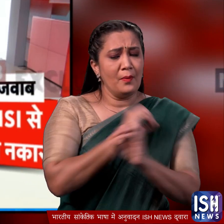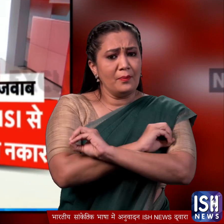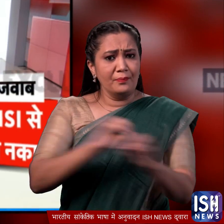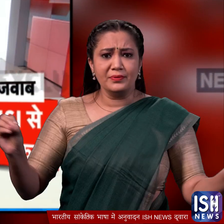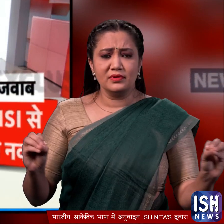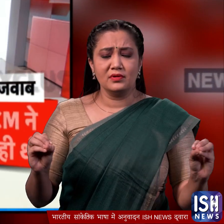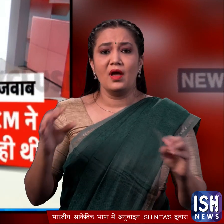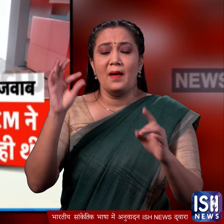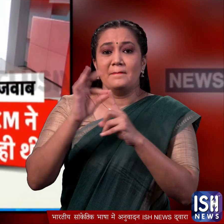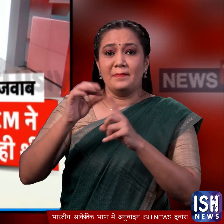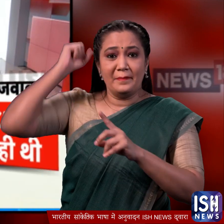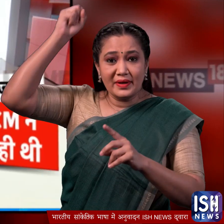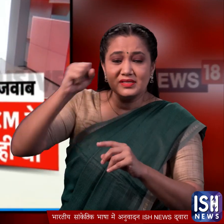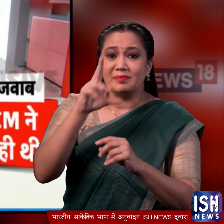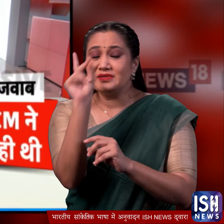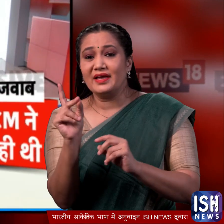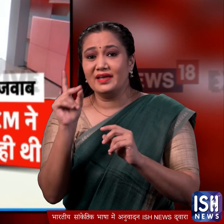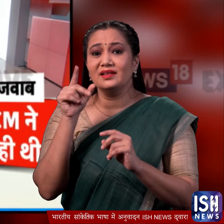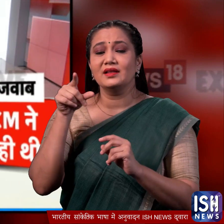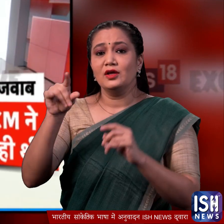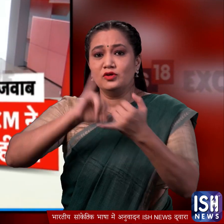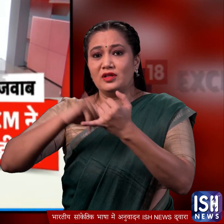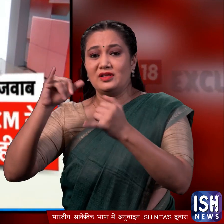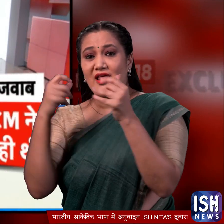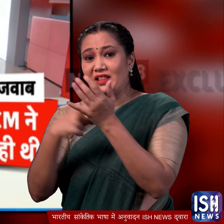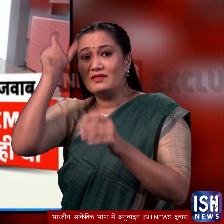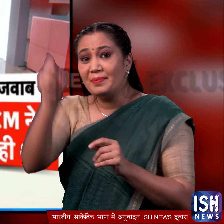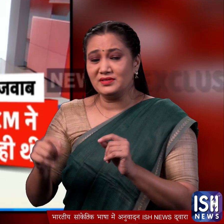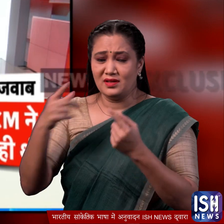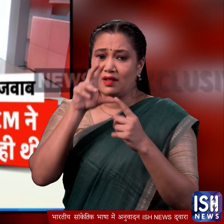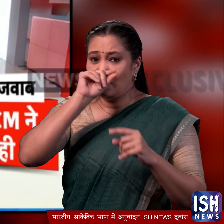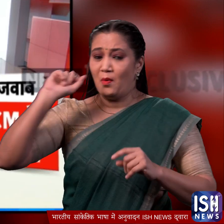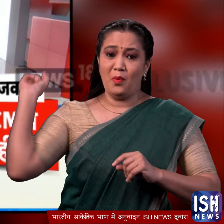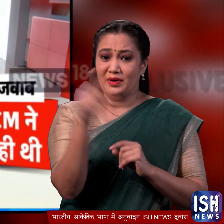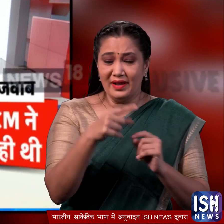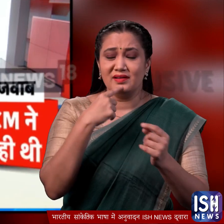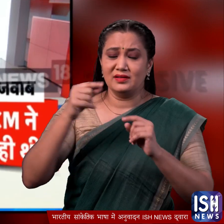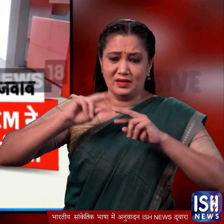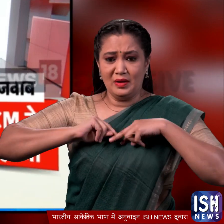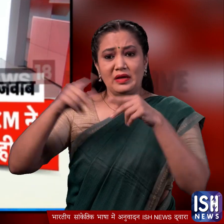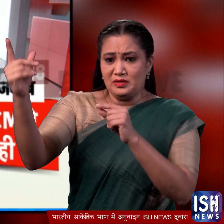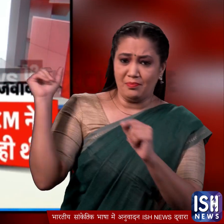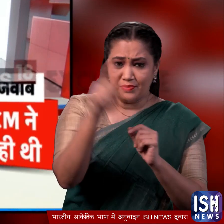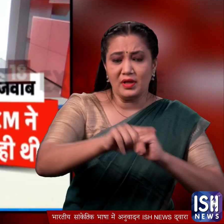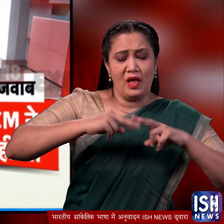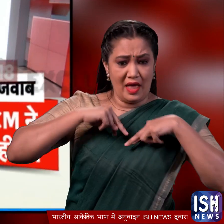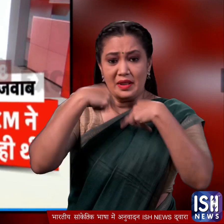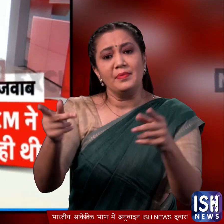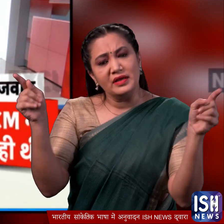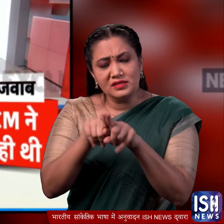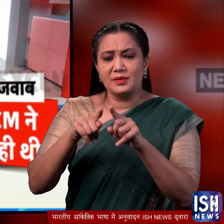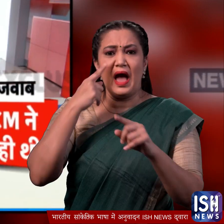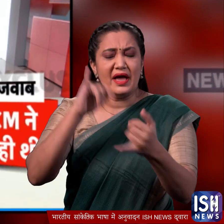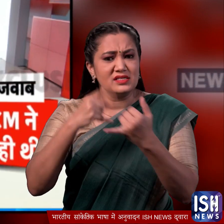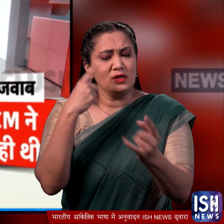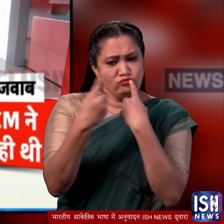है। उन्होंने पंजाब के उप मुख्यमंत्री सुखजिंदर सिंह रंधावा के उस बयान का जवाब दिया जिसमें उन्होंने कहा था कि वो अरूसा आलम के ISI से